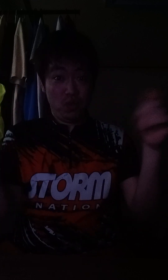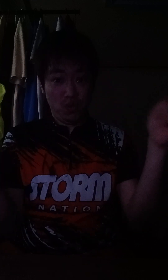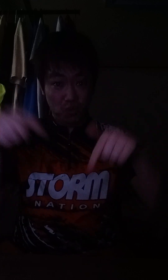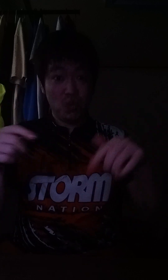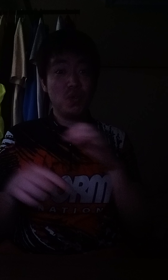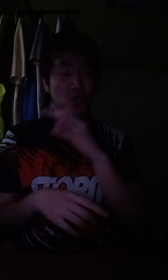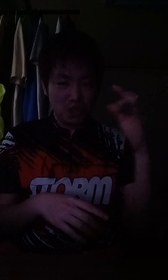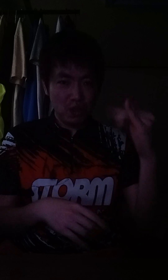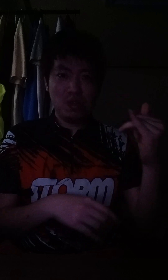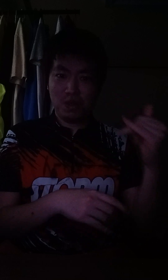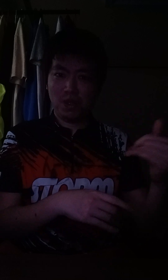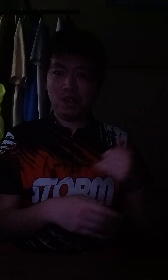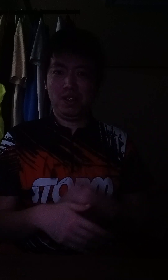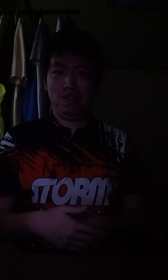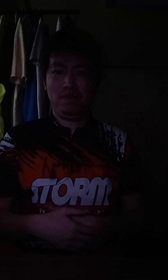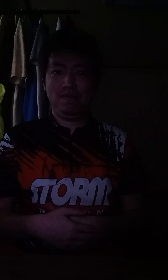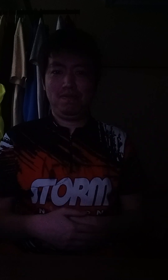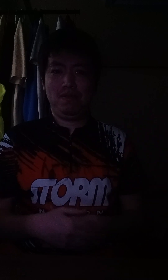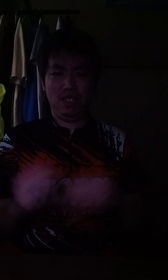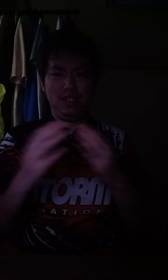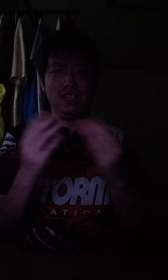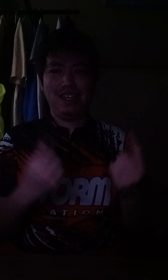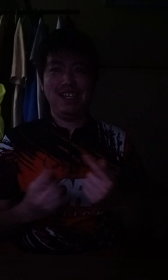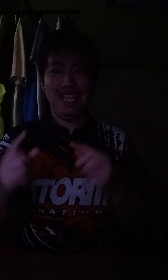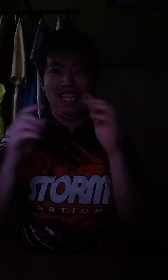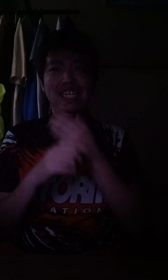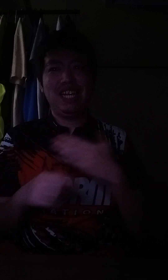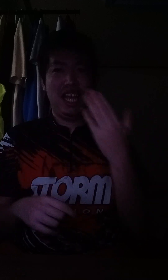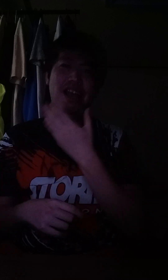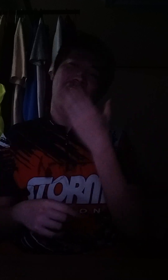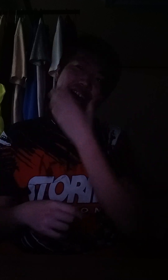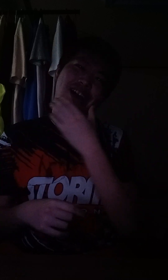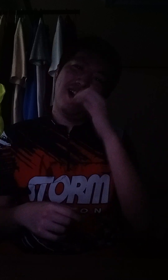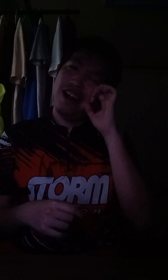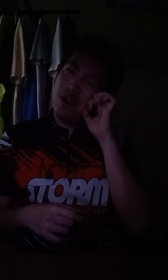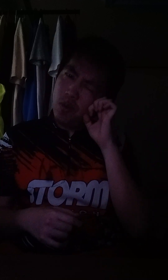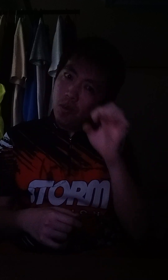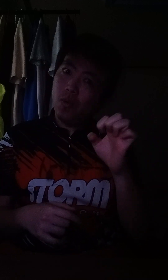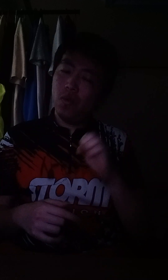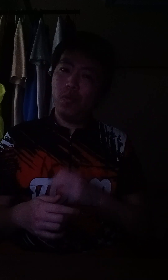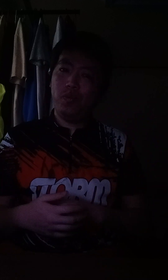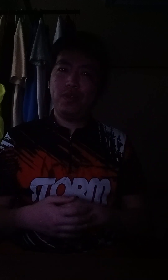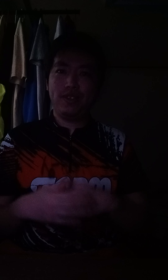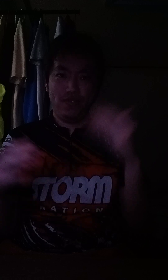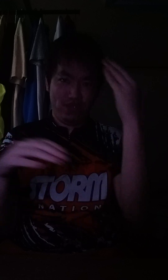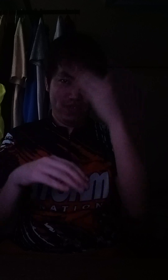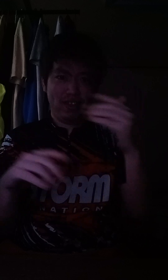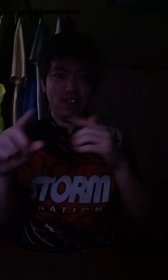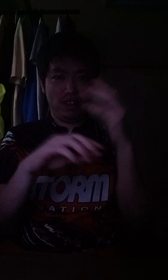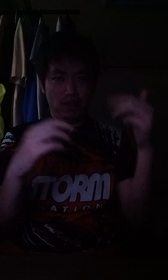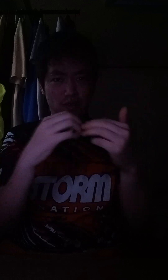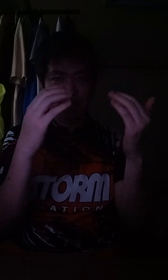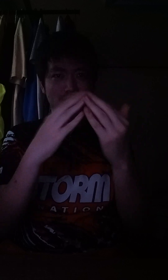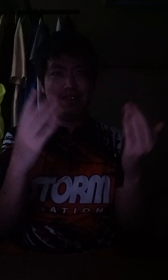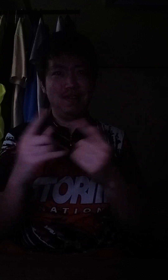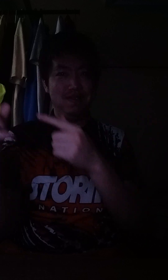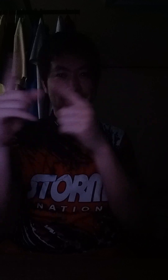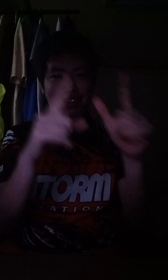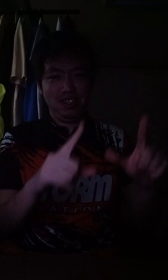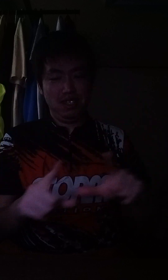승낙이 떨어졌습니다. 엄마는 그제야 마음 놓고 웃어보는데요. 힘들었던 병원 생활을 마치고 평범한 일상으로